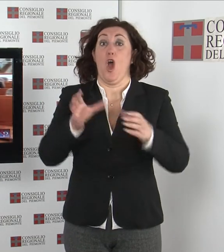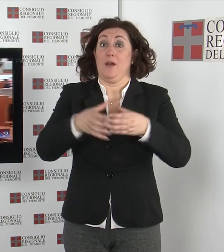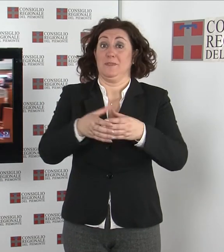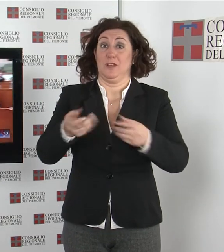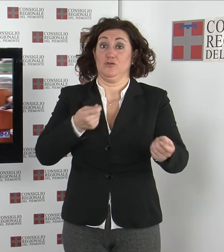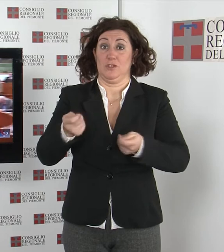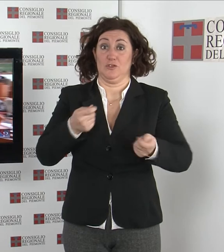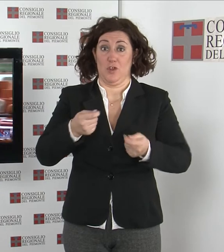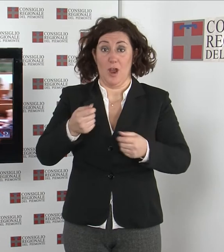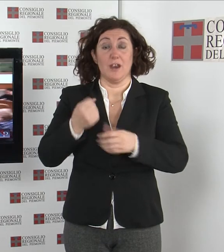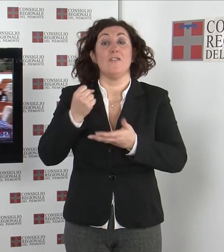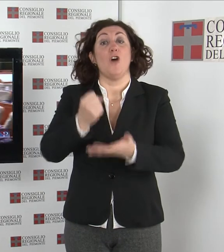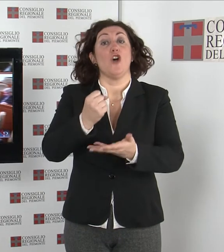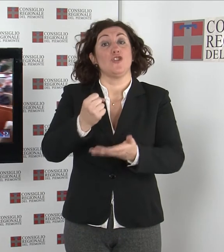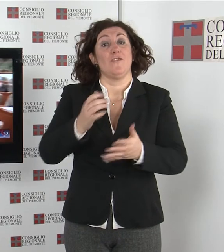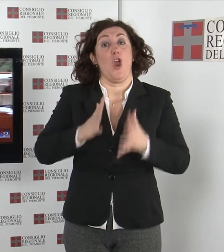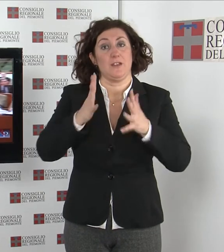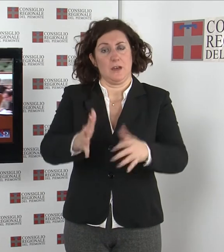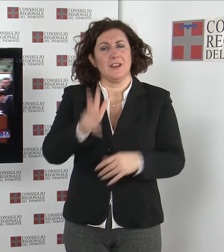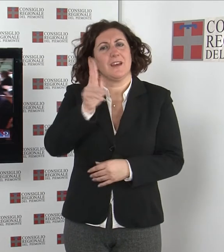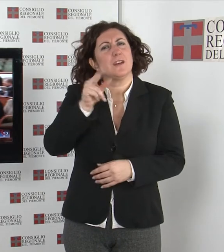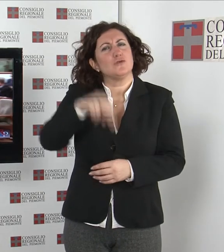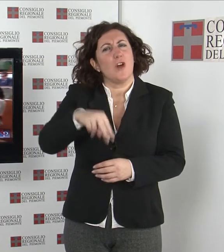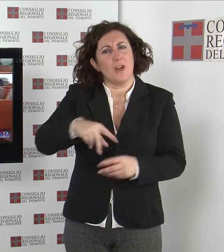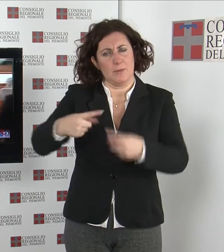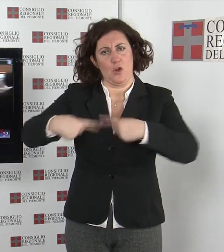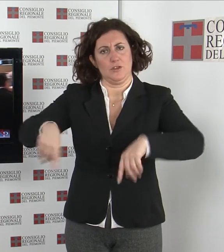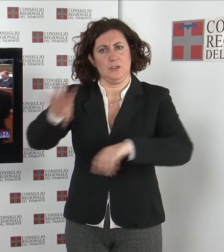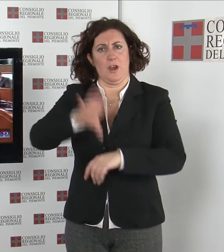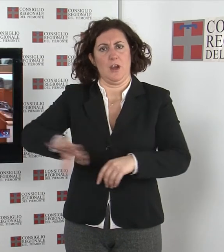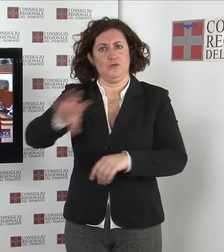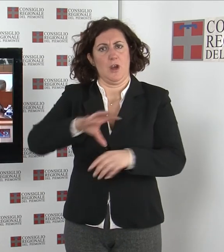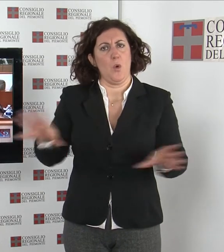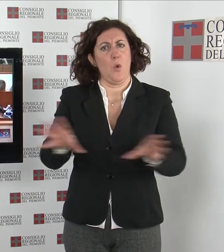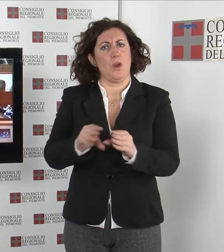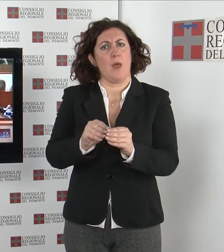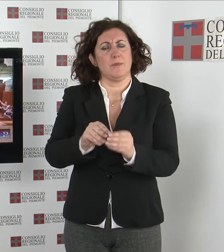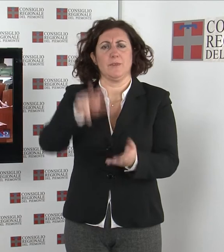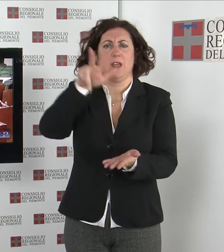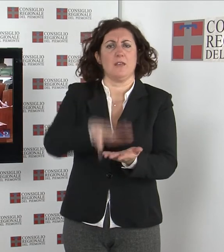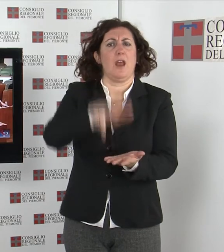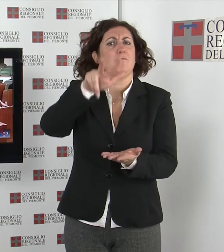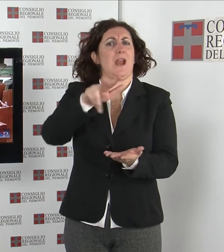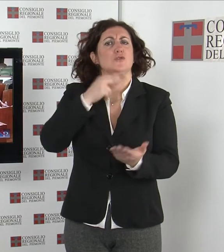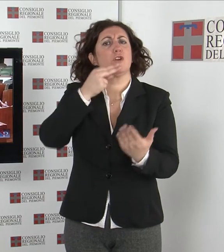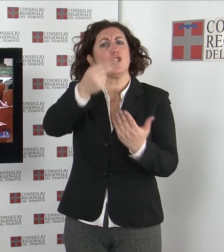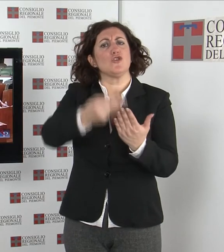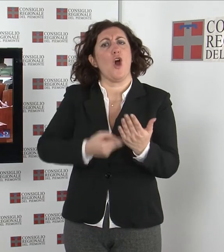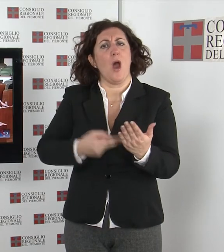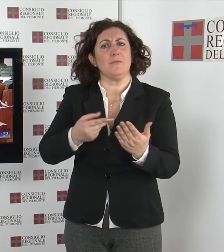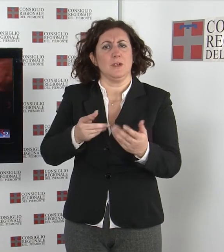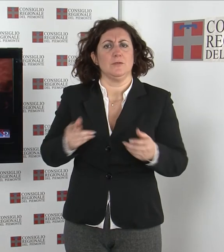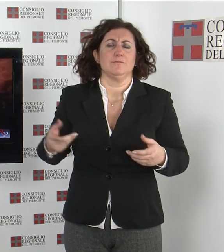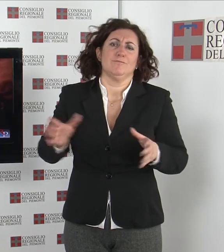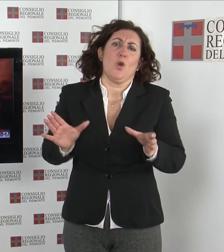nella seduta del 13 novembre il consiglio regionale ha adottato all'unanimità la deliberazione di nomina dei componenti del